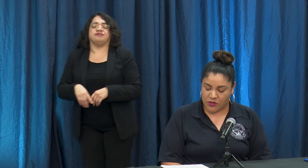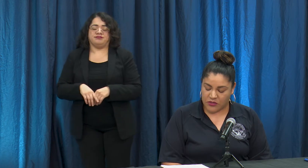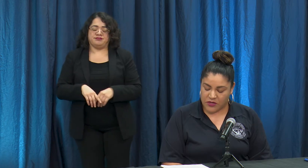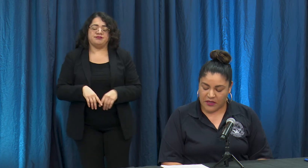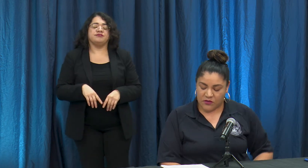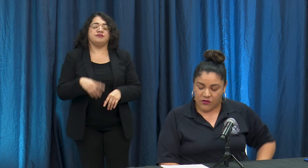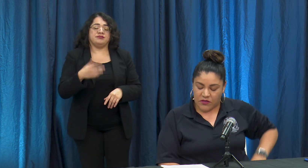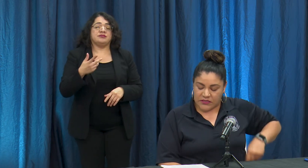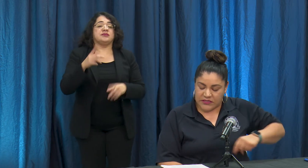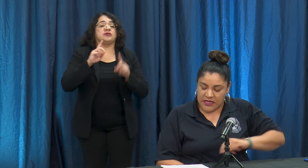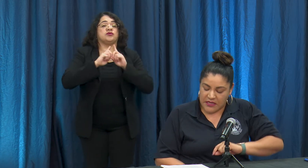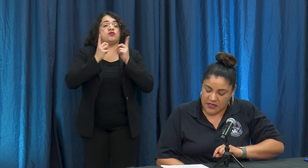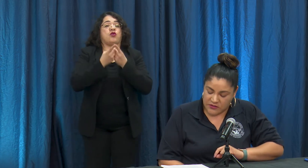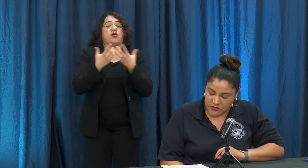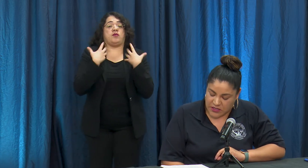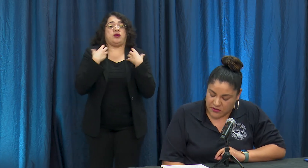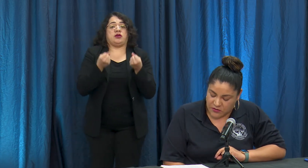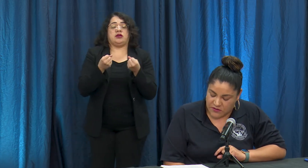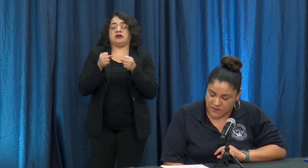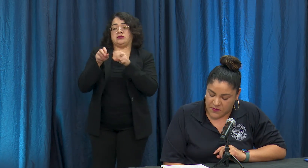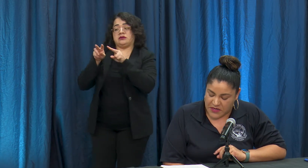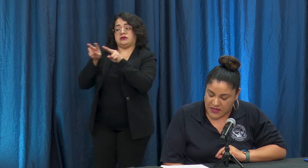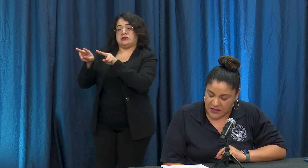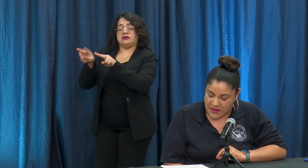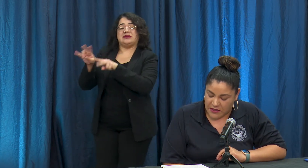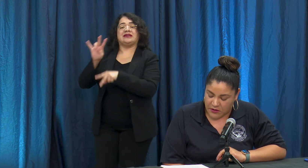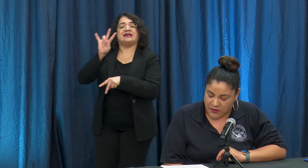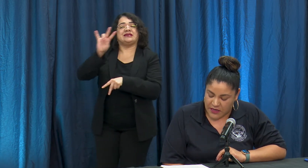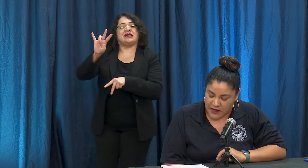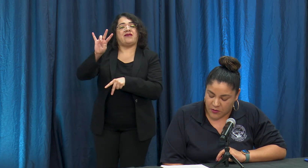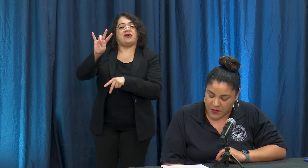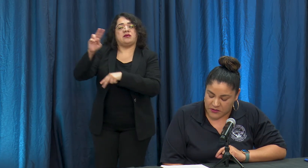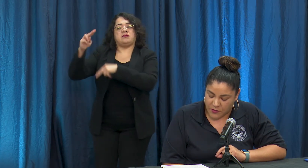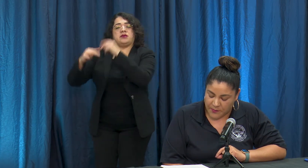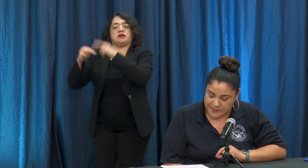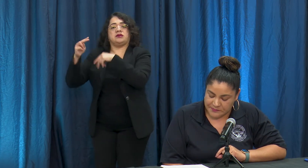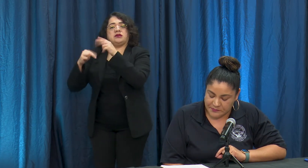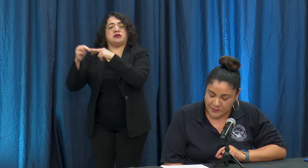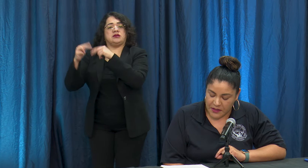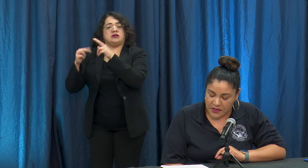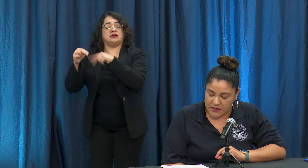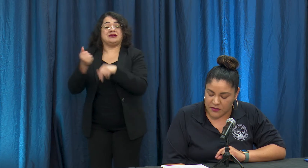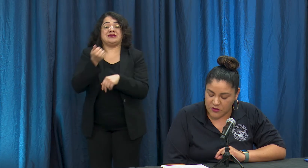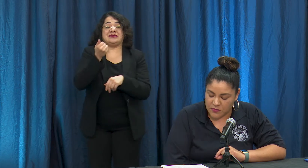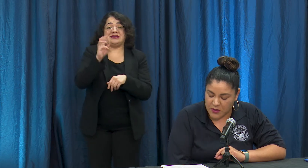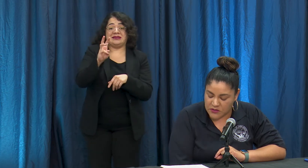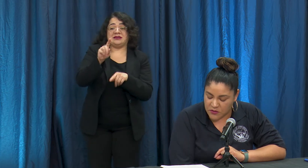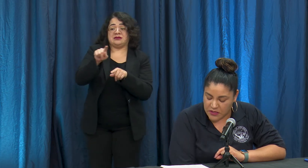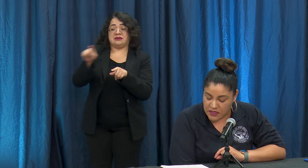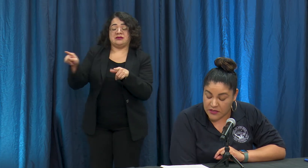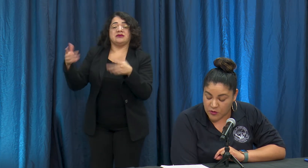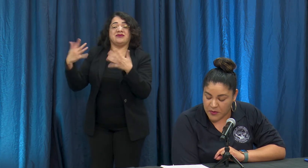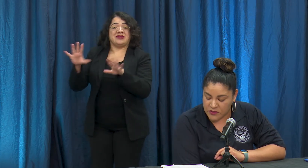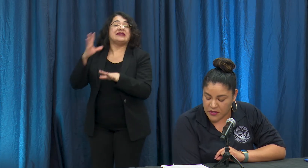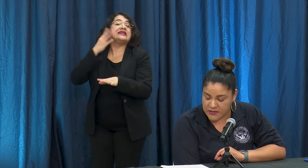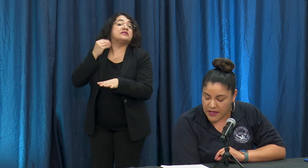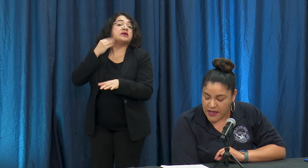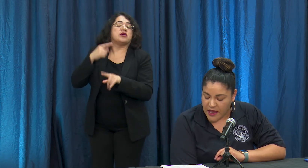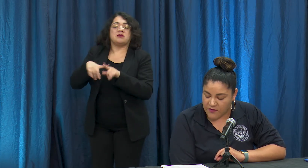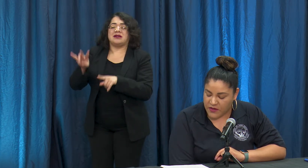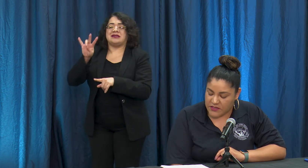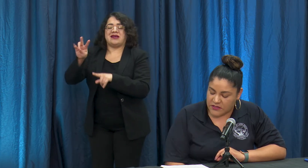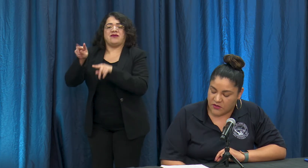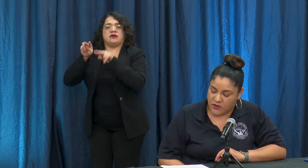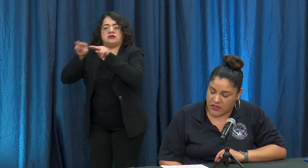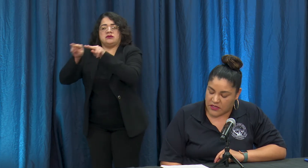está monitoreando 7 de esos centros de enfermería de largo plazo. 31 personas